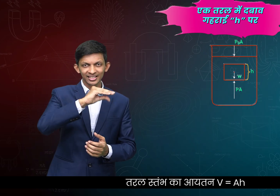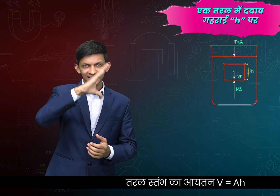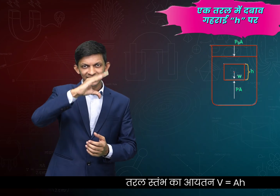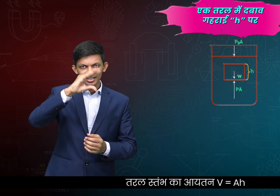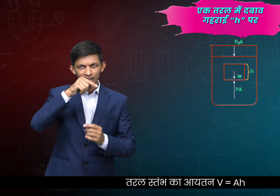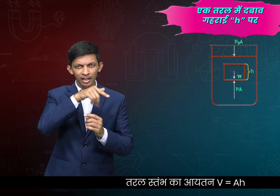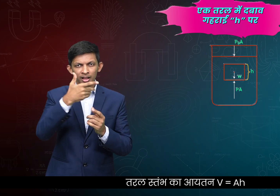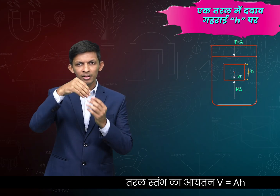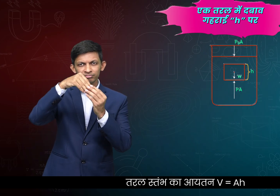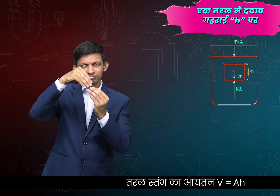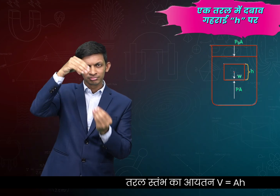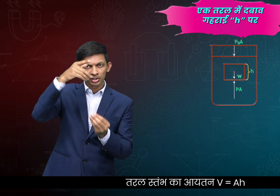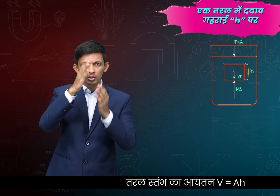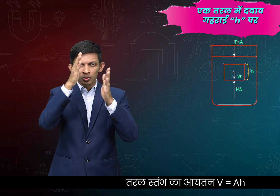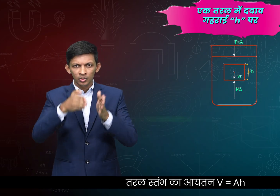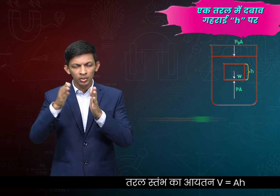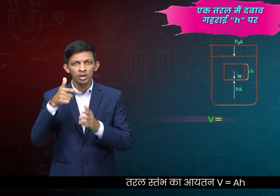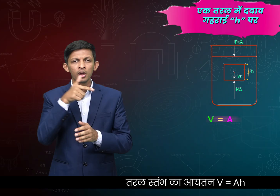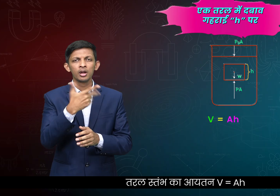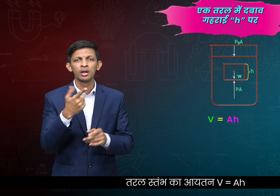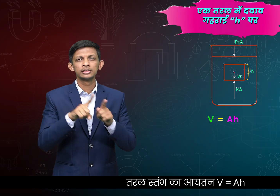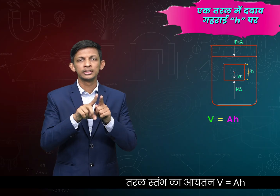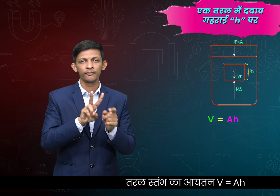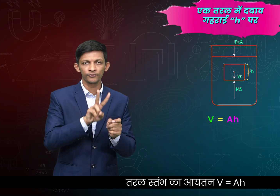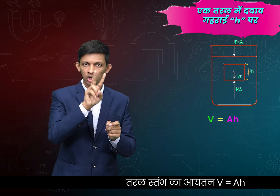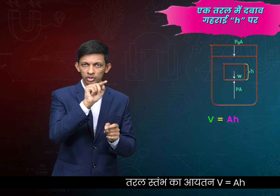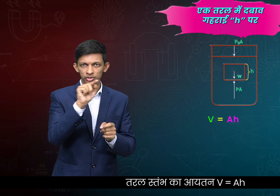तरल स्तंभ का आयतन